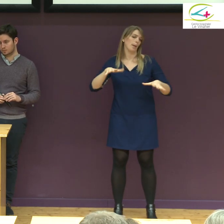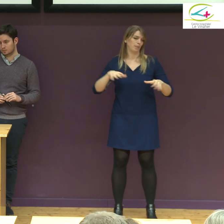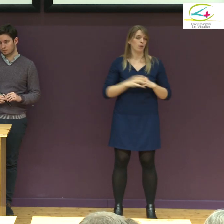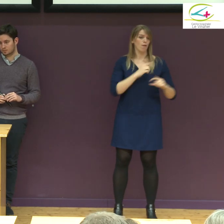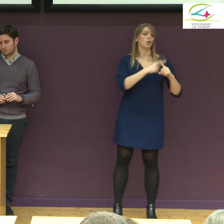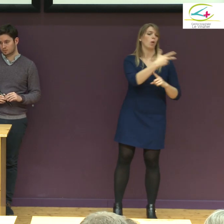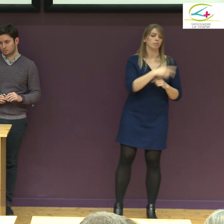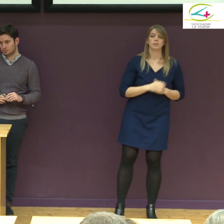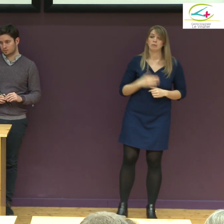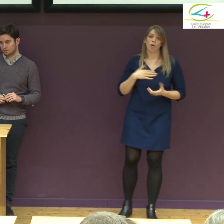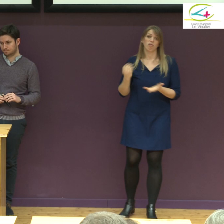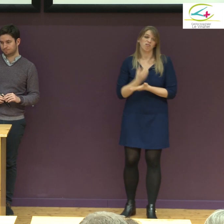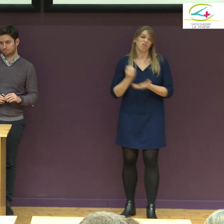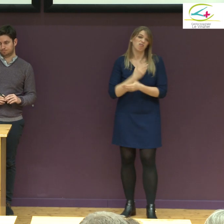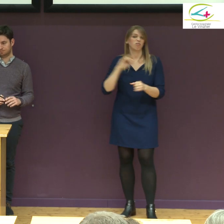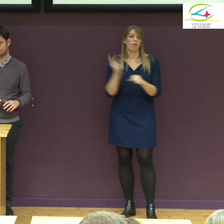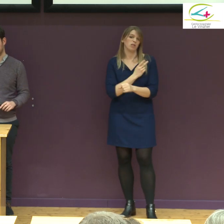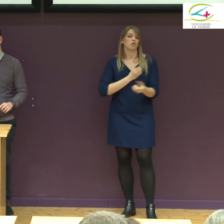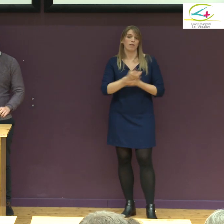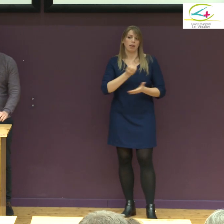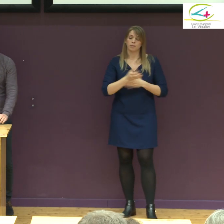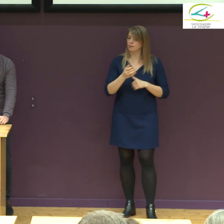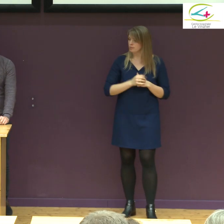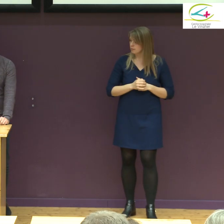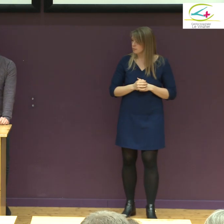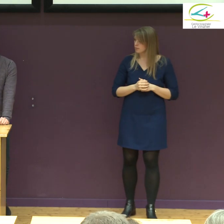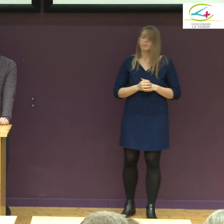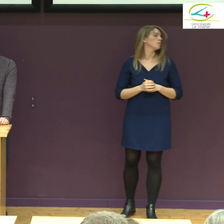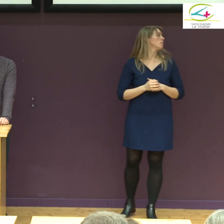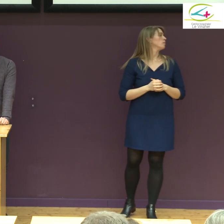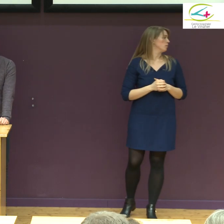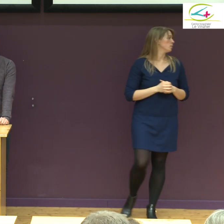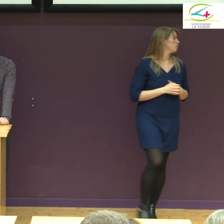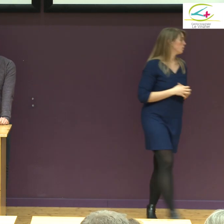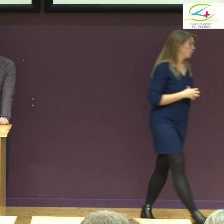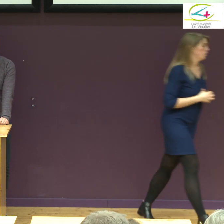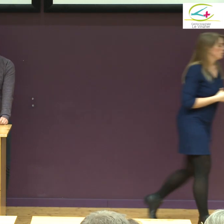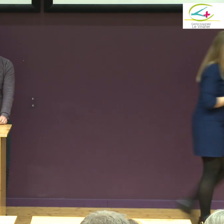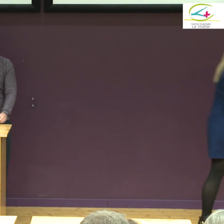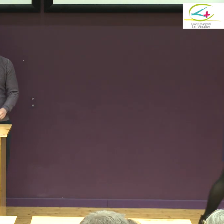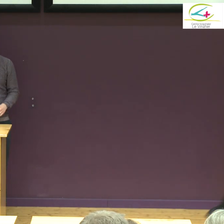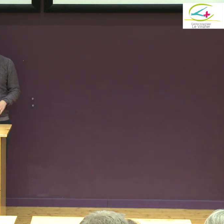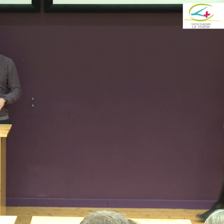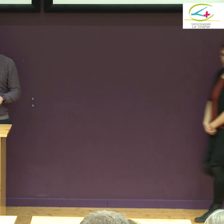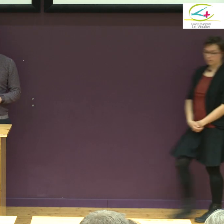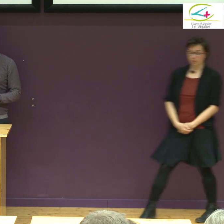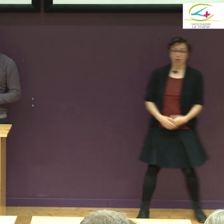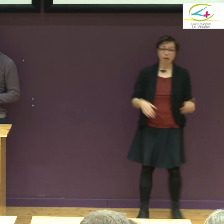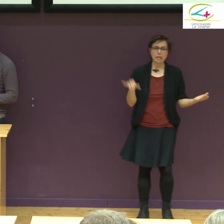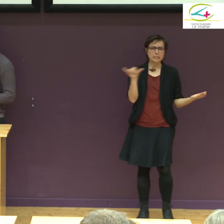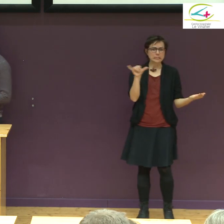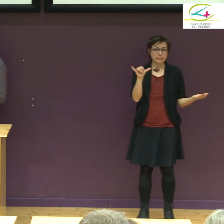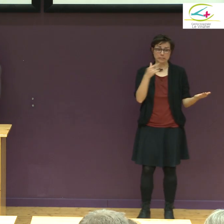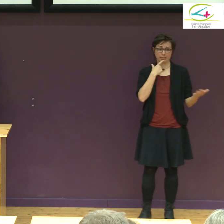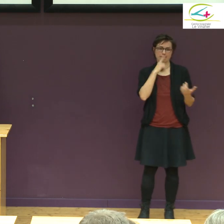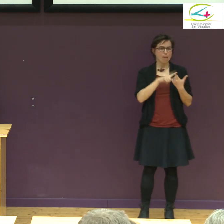Enfin, moi, je suis là pour les mauvaises nouvelles. Ça touche qui? Je vous ai mis ce qu'on appelle l'épidémiologie, c'est-à-dire on décrit la population des